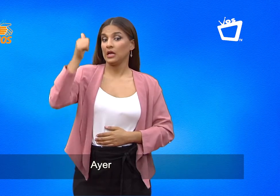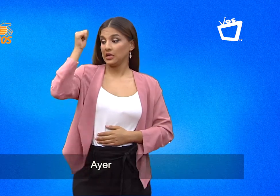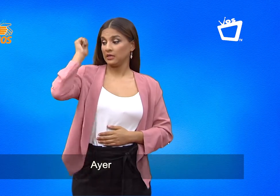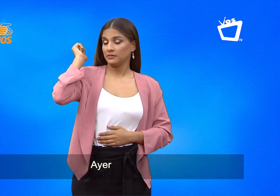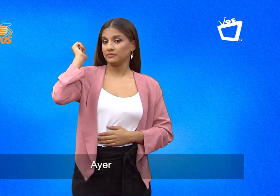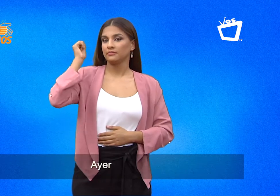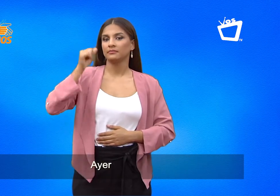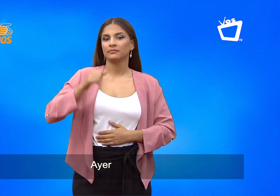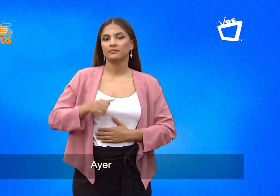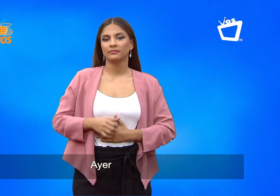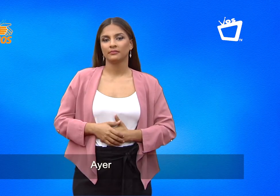Ayer.